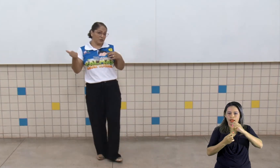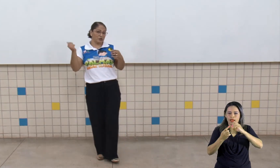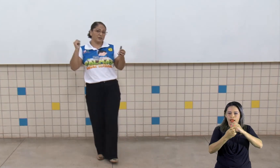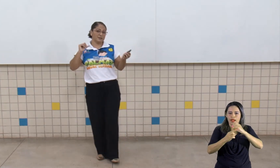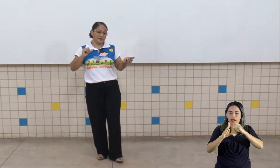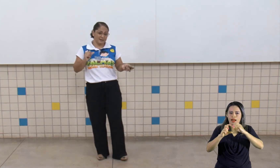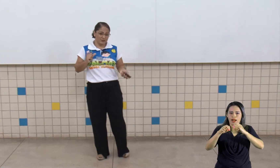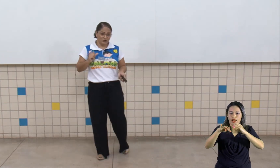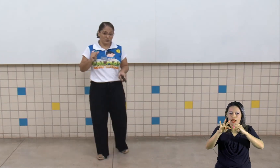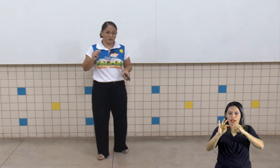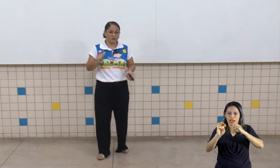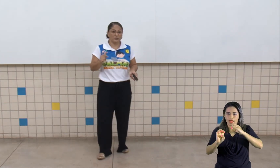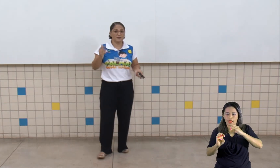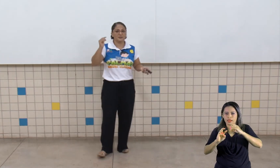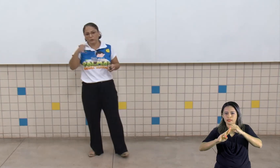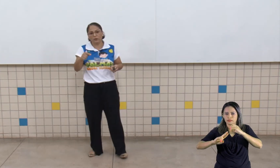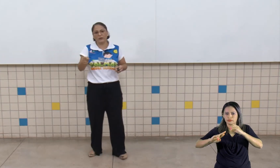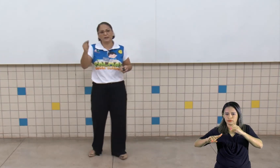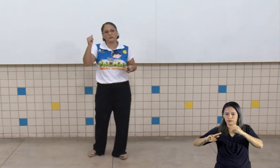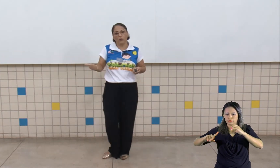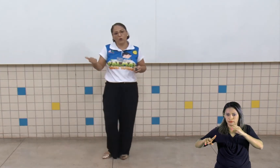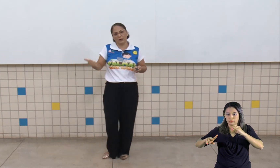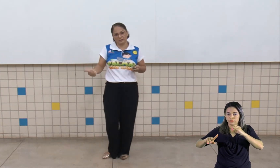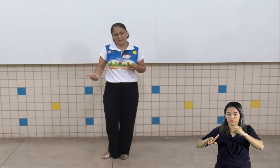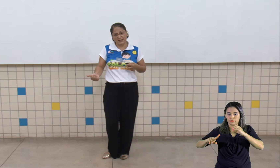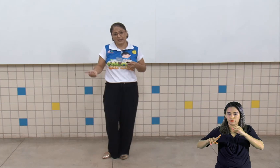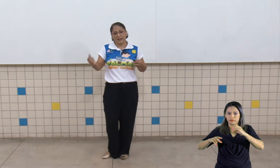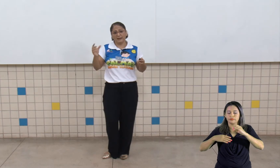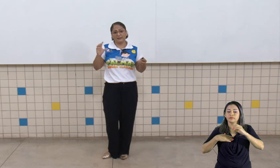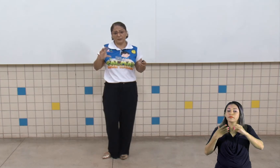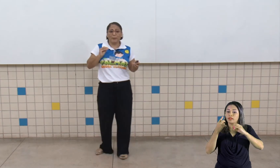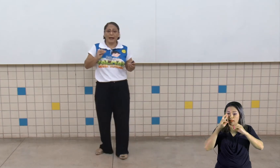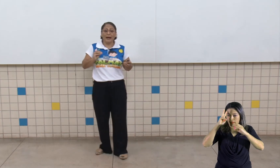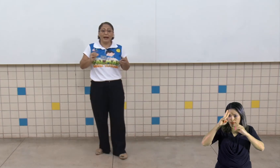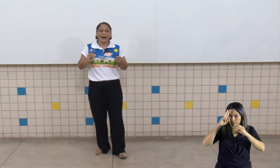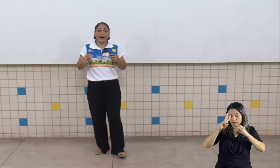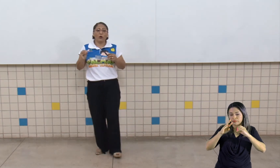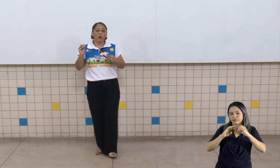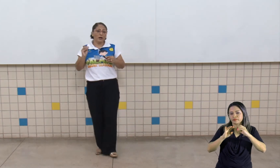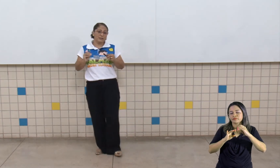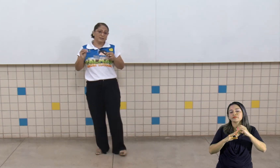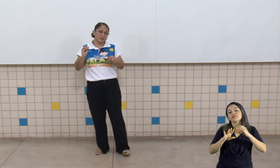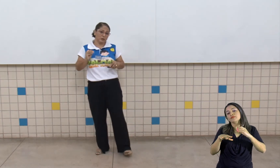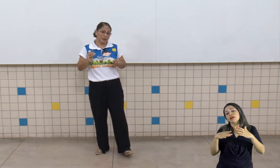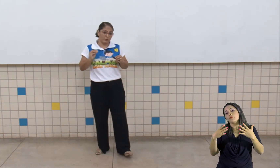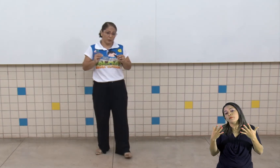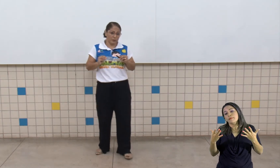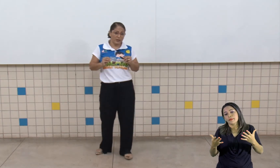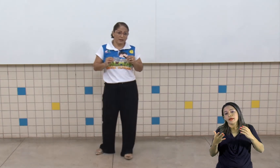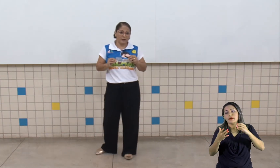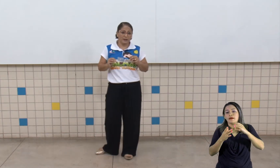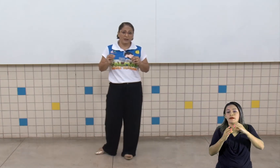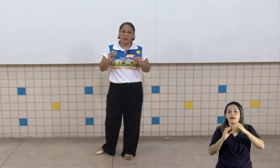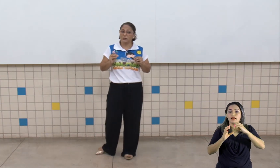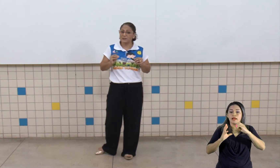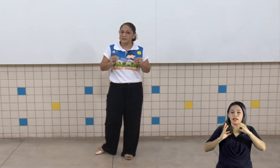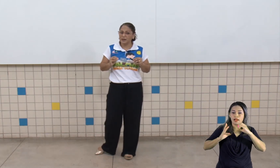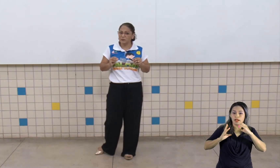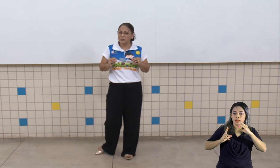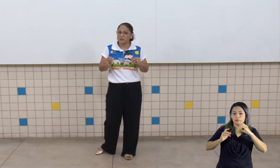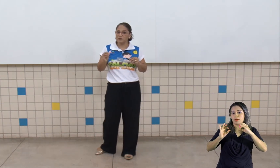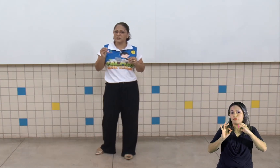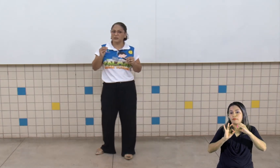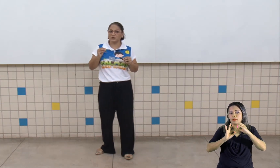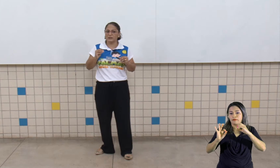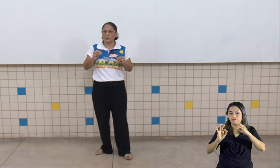lentes convergentes, das lentes divergentes e convexas, côncavas? Então, para a correção da miopia, o que nós